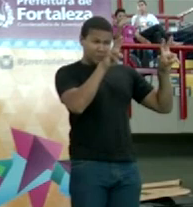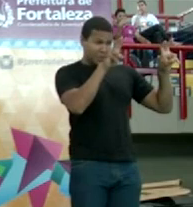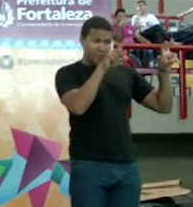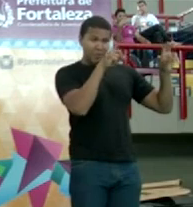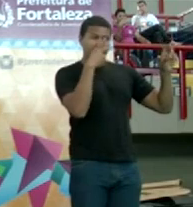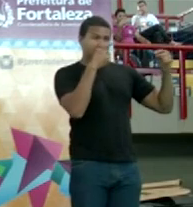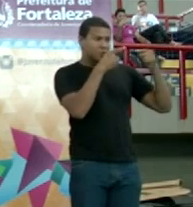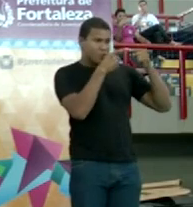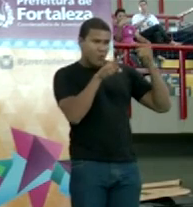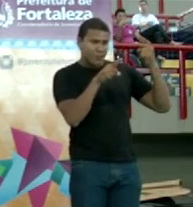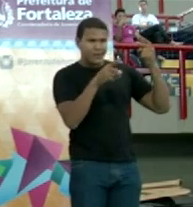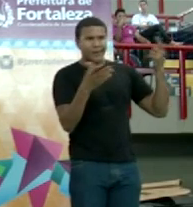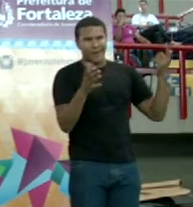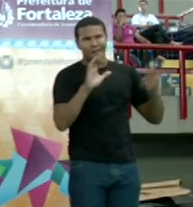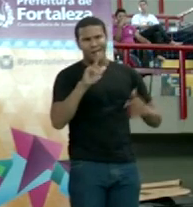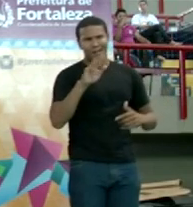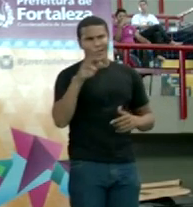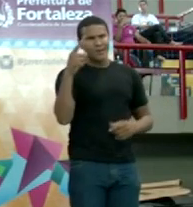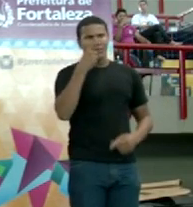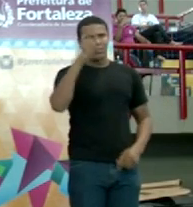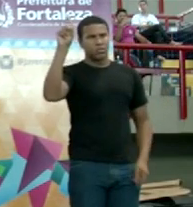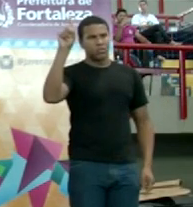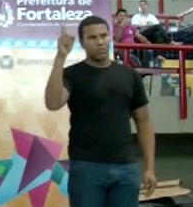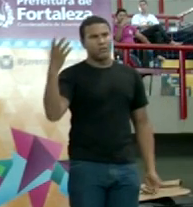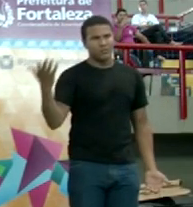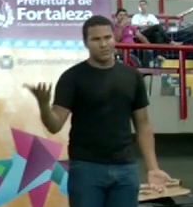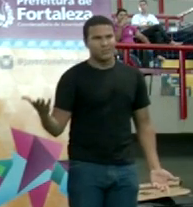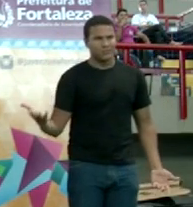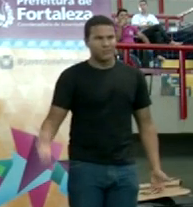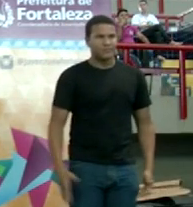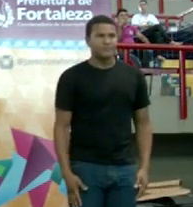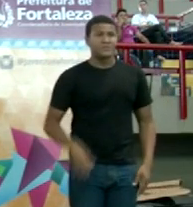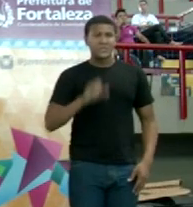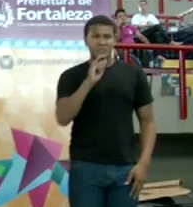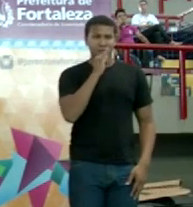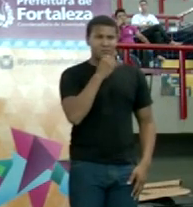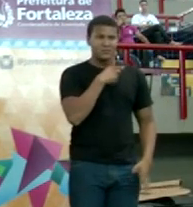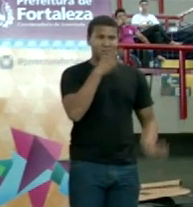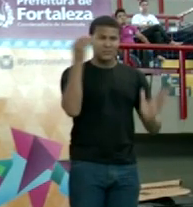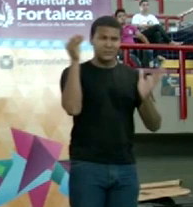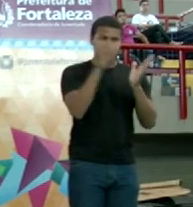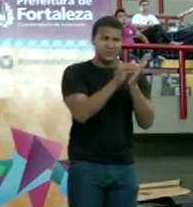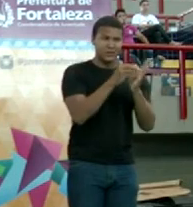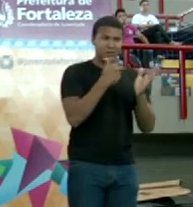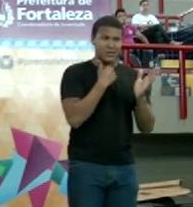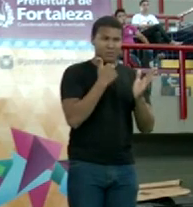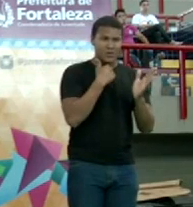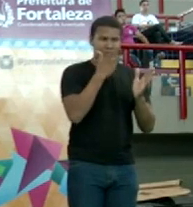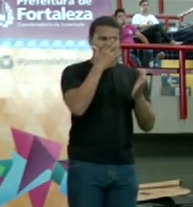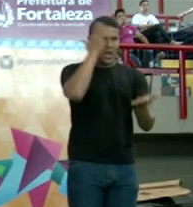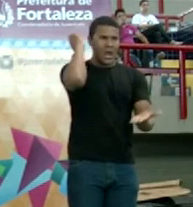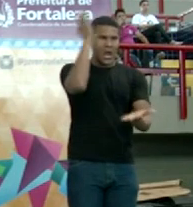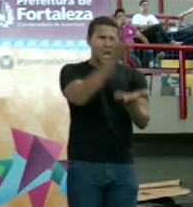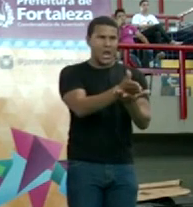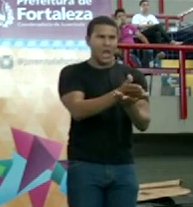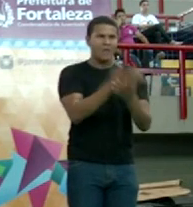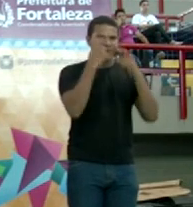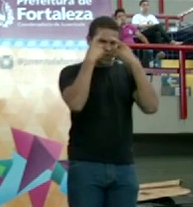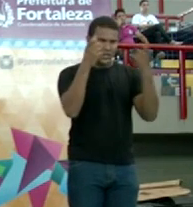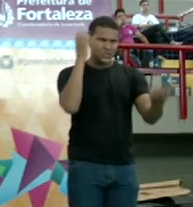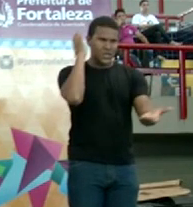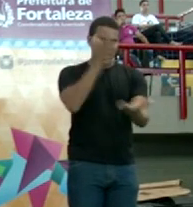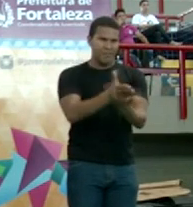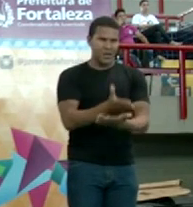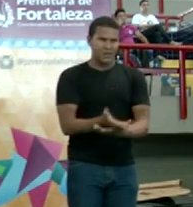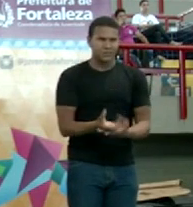que lhe foi proposto, você não está no tema. Já que eu não posso colocar, acabar com a violência, como eu poderia